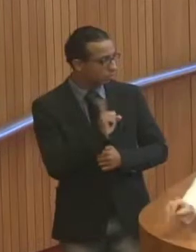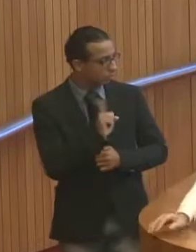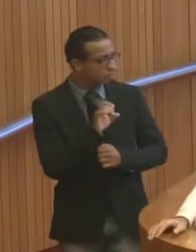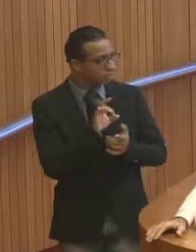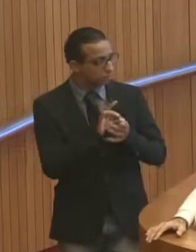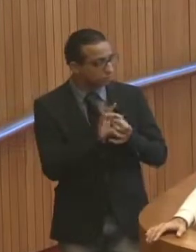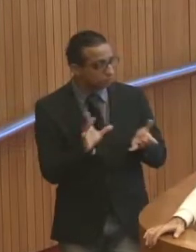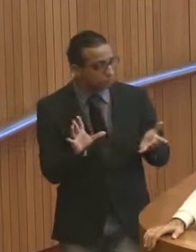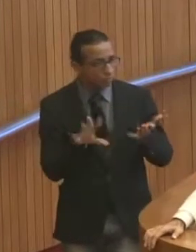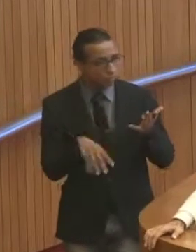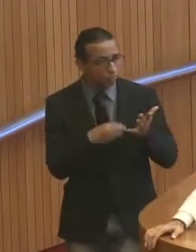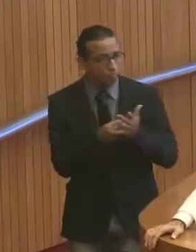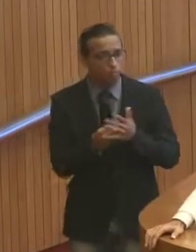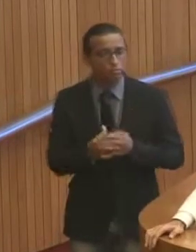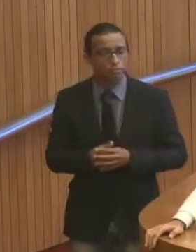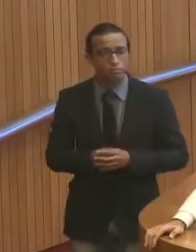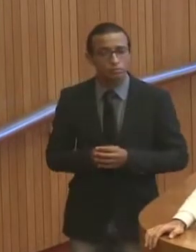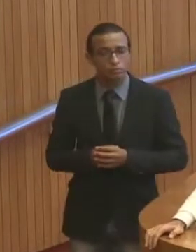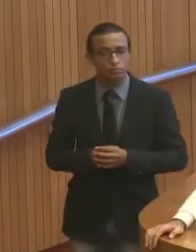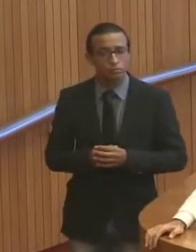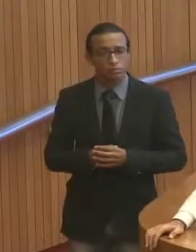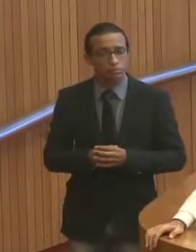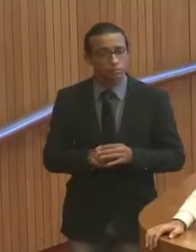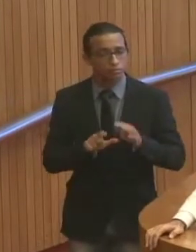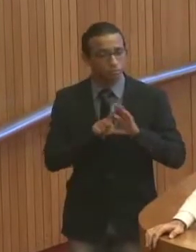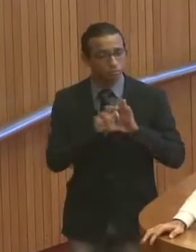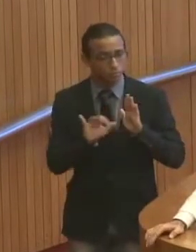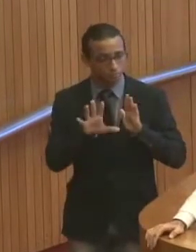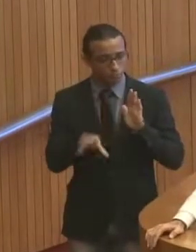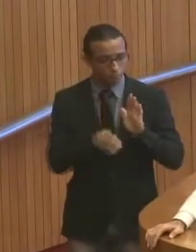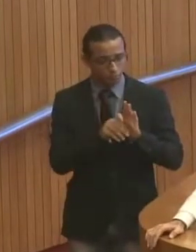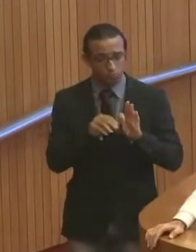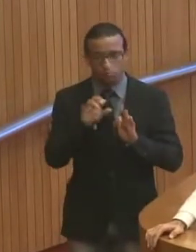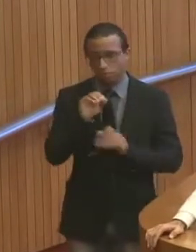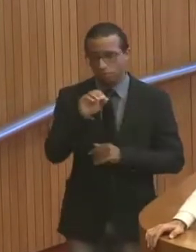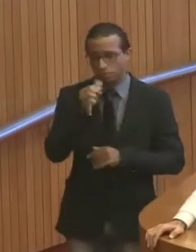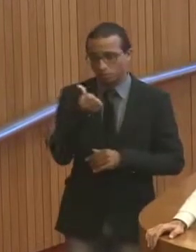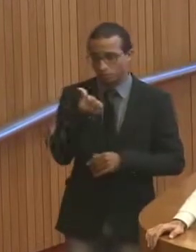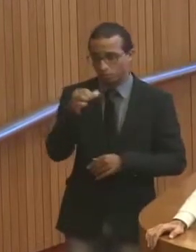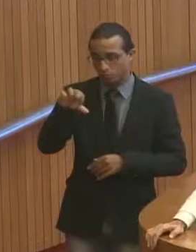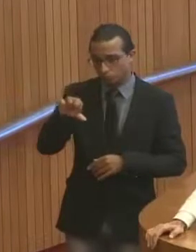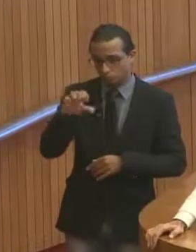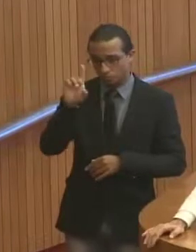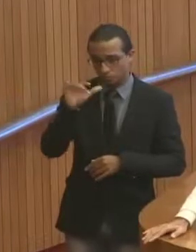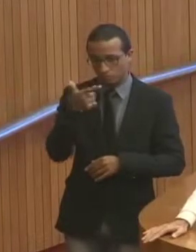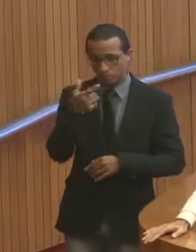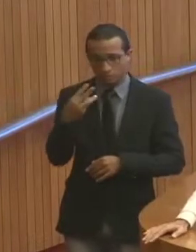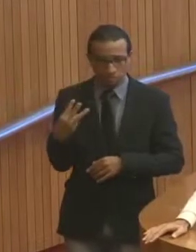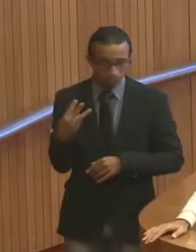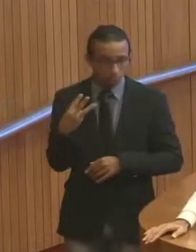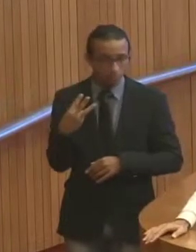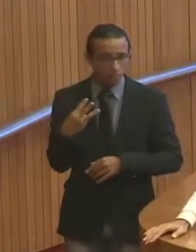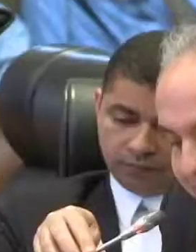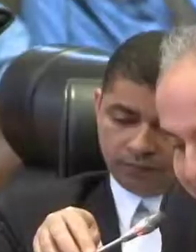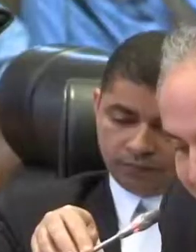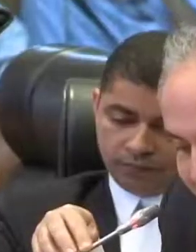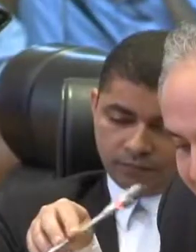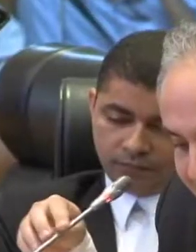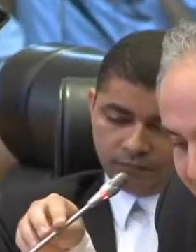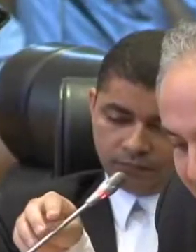permitir aqui para complementar. Aqui de posse da Lei Complementar 069, de 23 de dezembro de